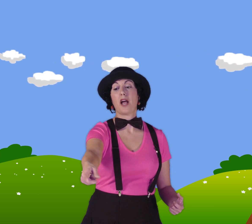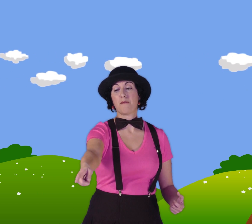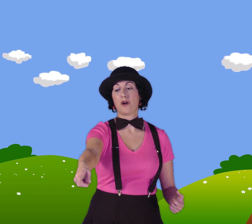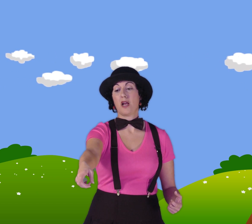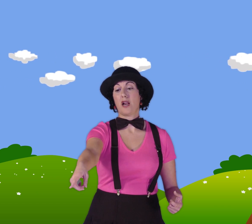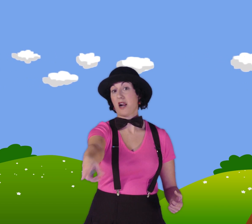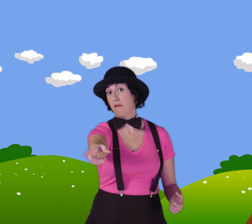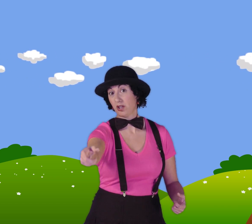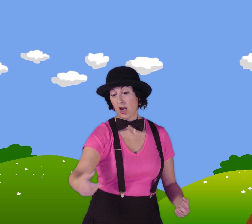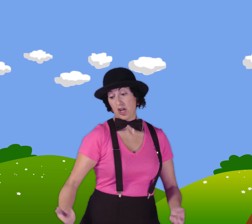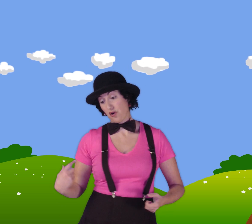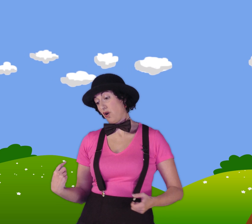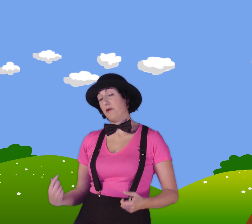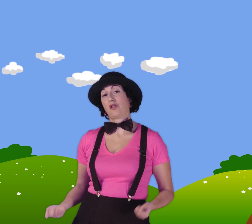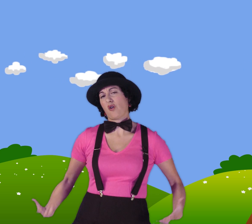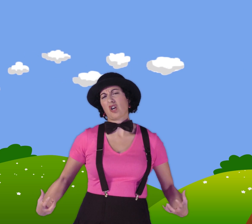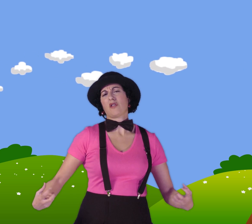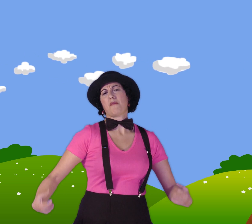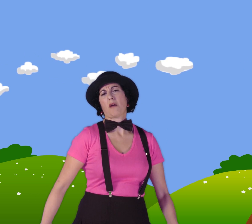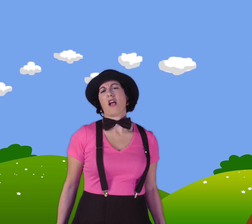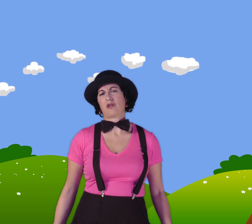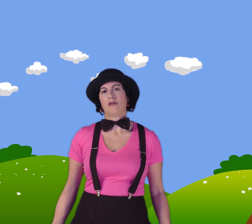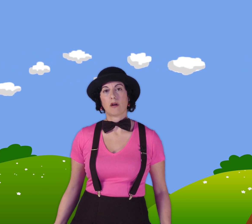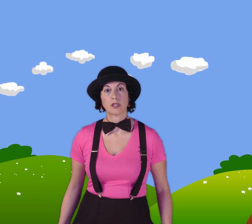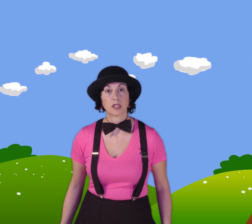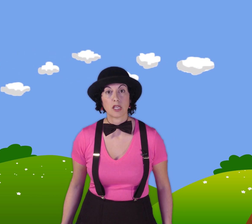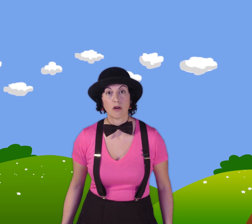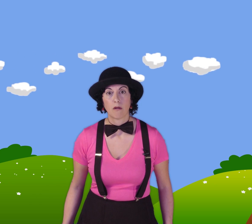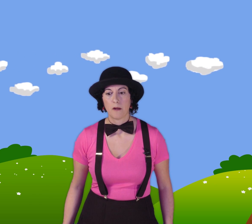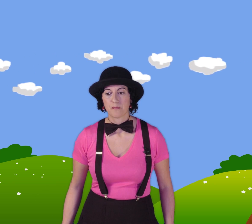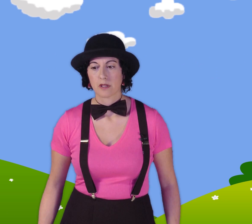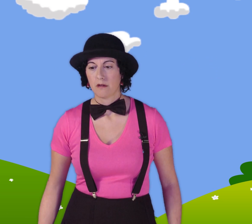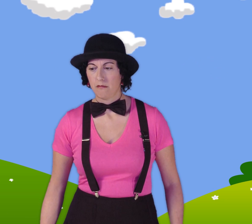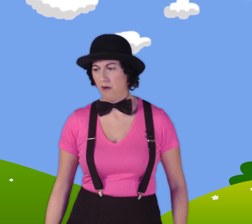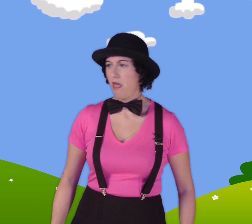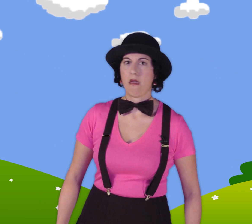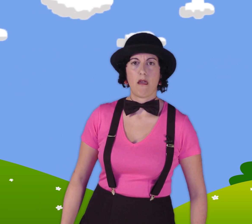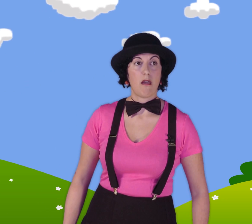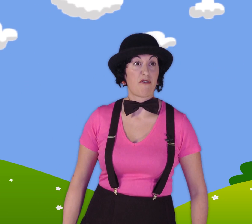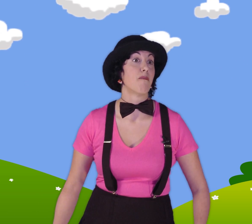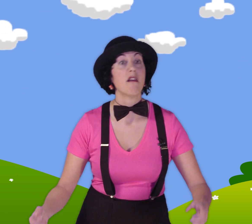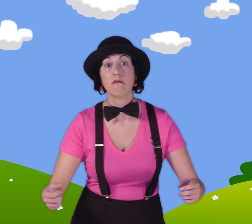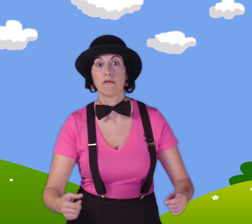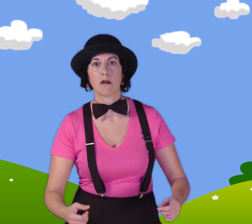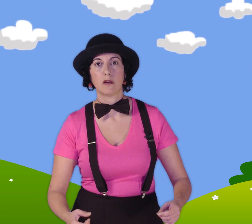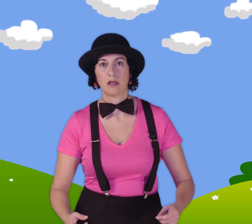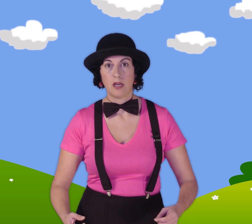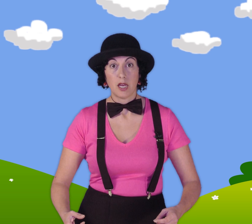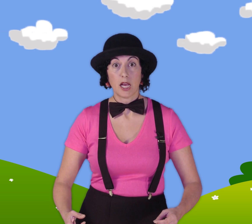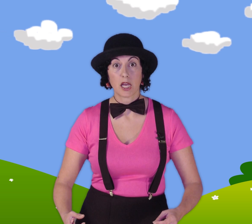ahí por las ramas y yo cojo por el tronco, que es donde pesa más, dijo el sastrecillo. Vale, está bien, dijo él. El